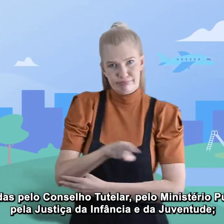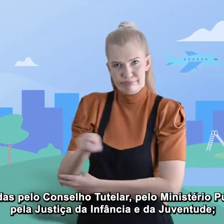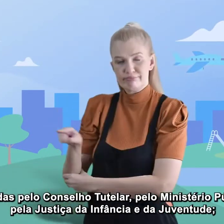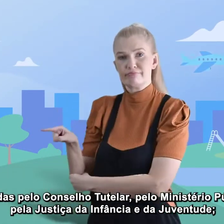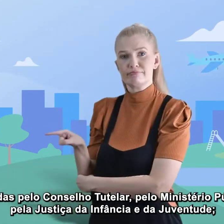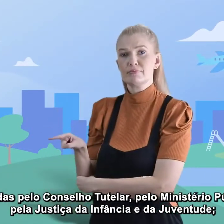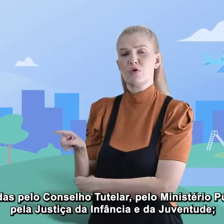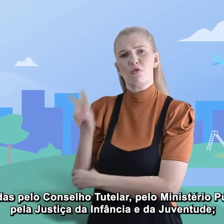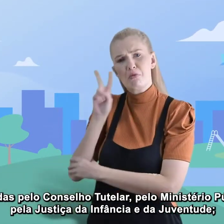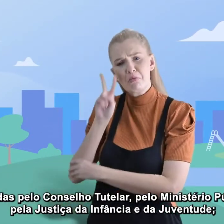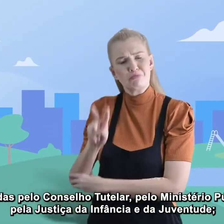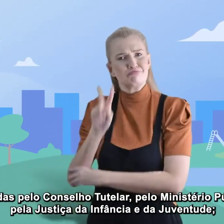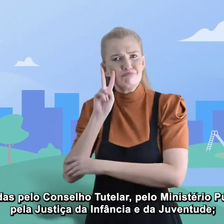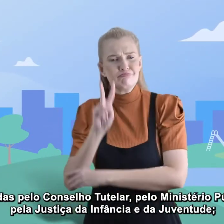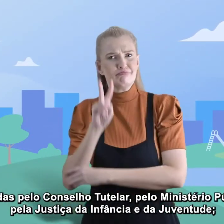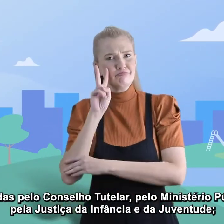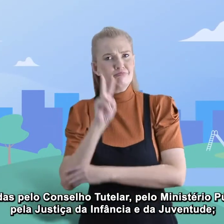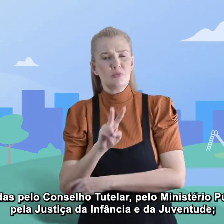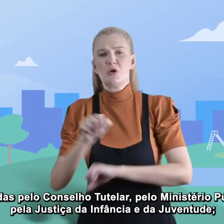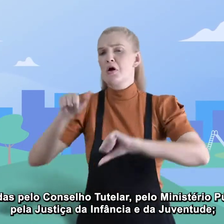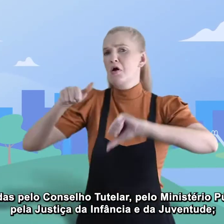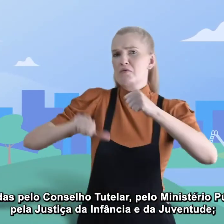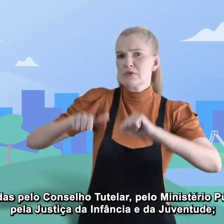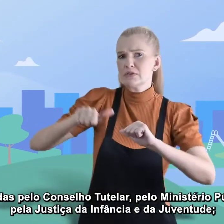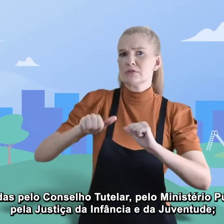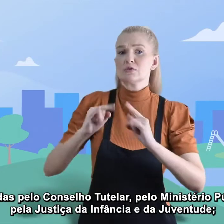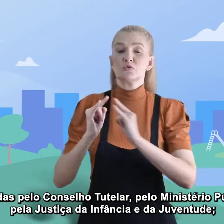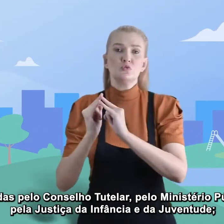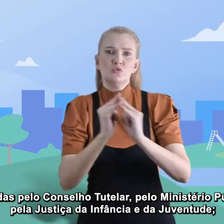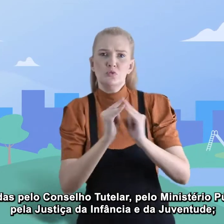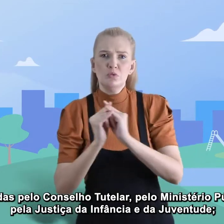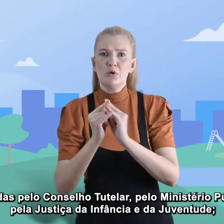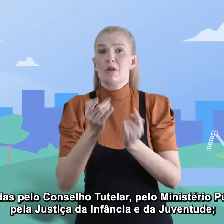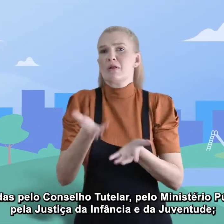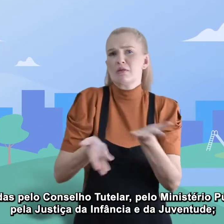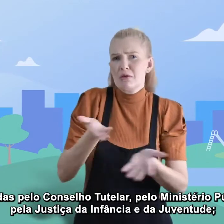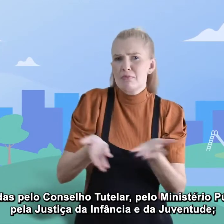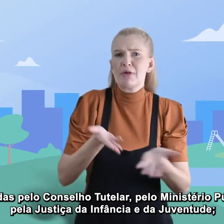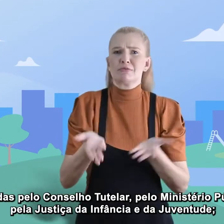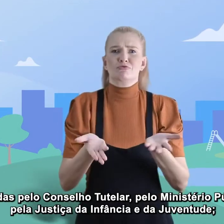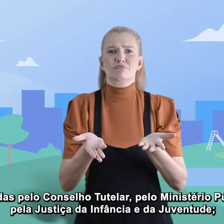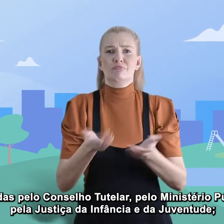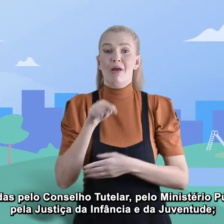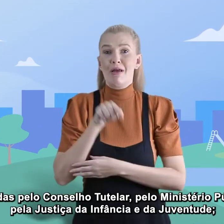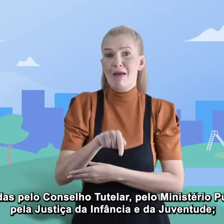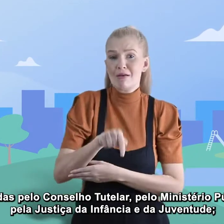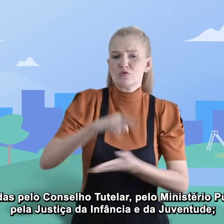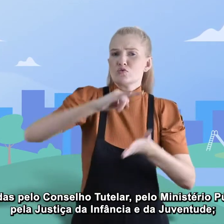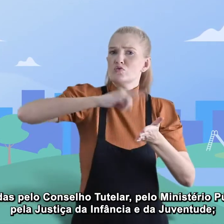Conselho Tutelar, pelo Ministério Público e pela Justiça da Infância e da Juventude.